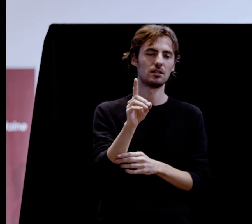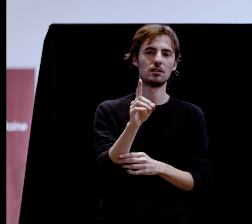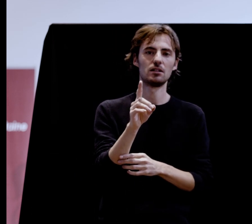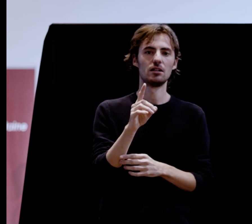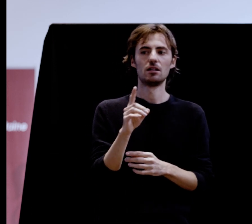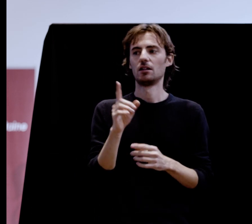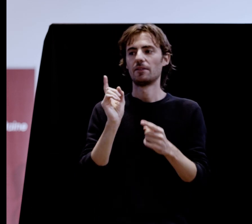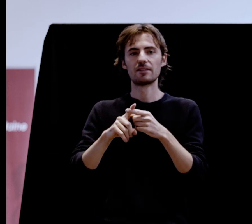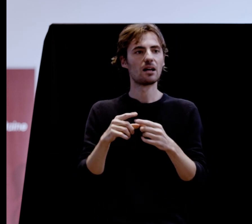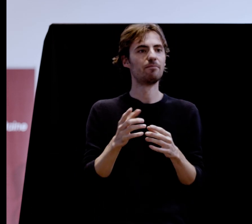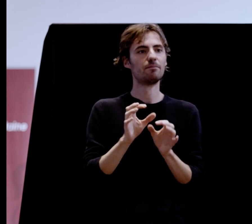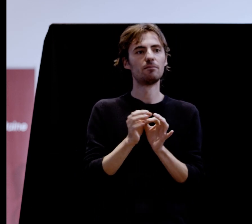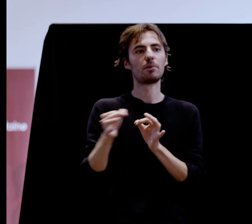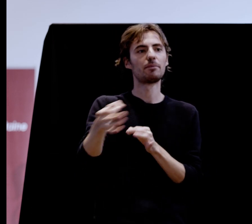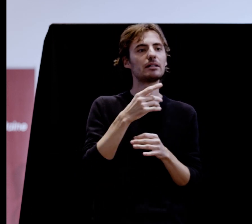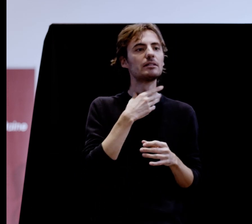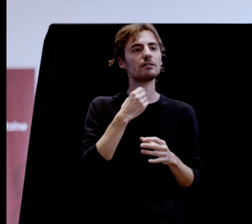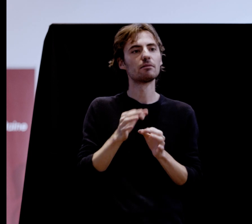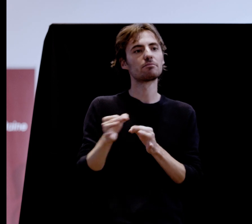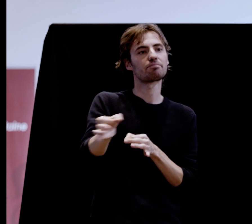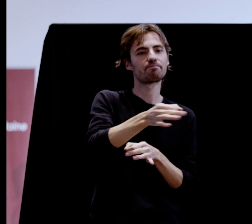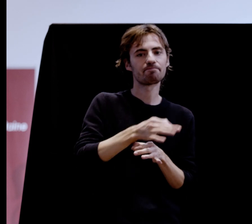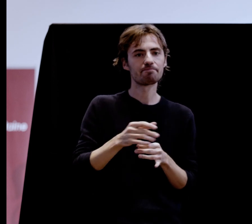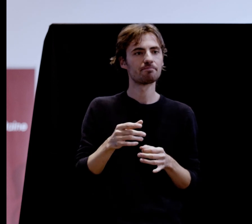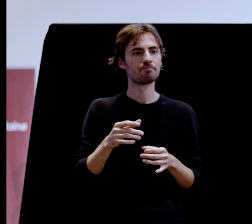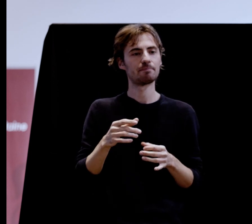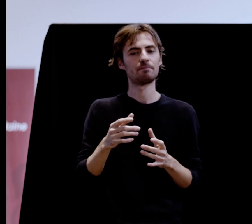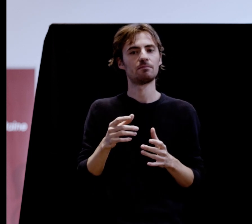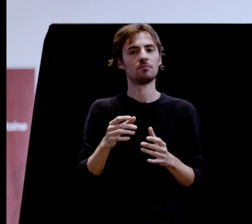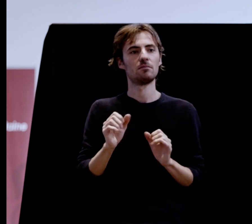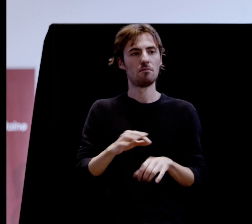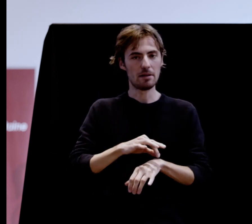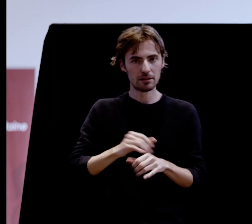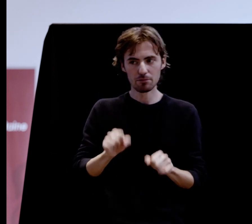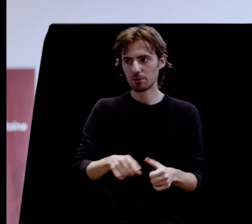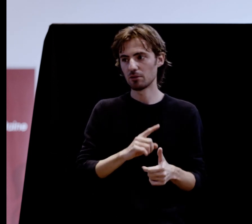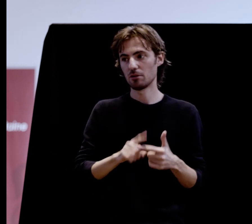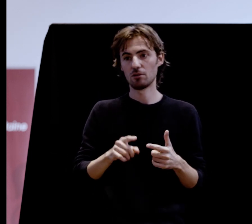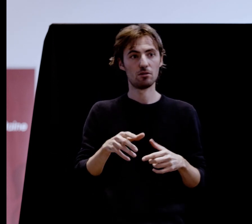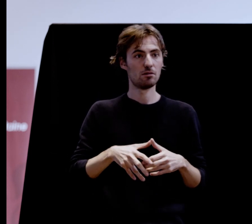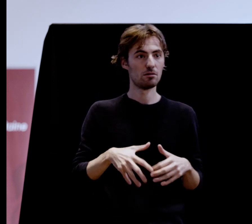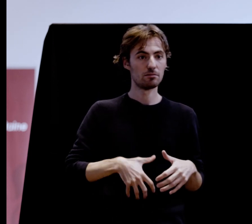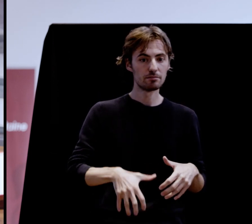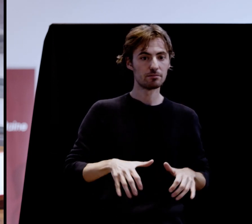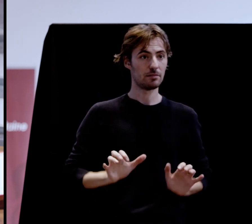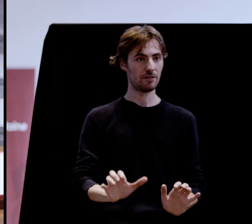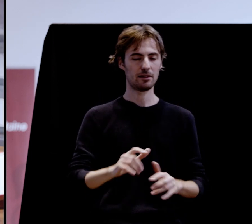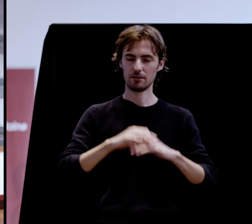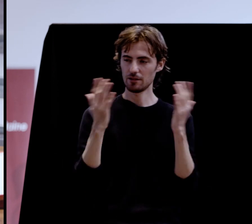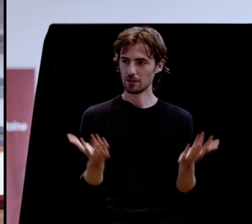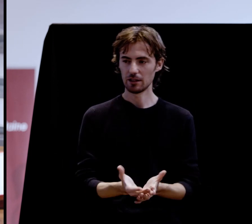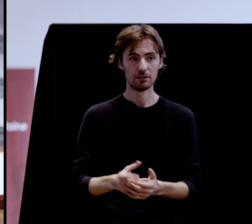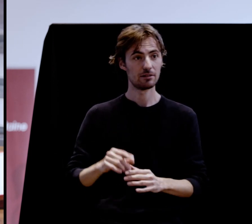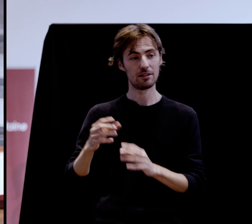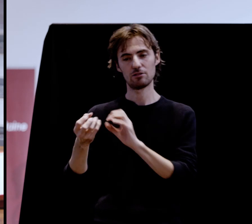transmissibles, sur la contraception, ce que c'est, et il y a toute une iconographie disponible pour les soignants, pour les parents en